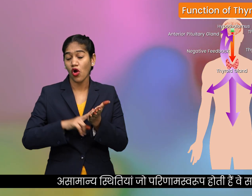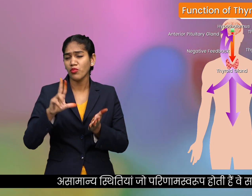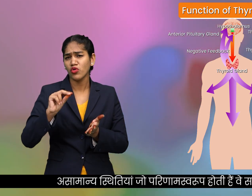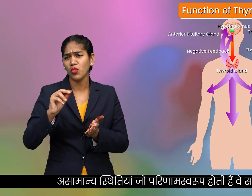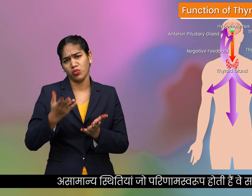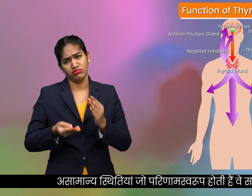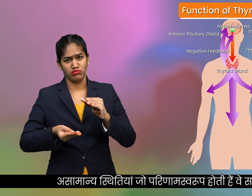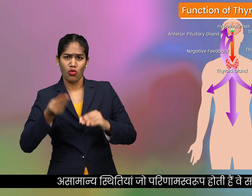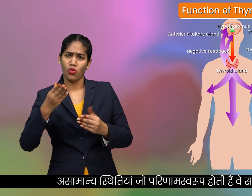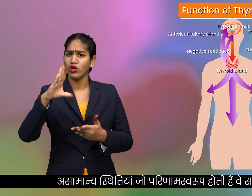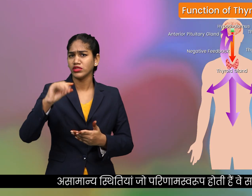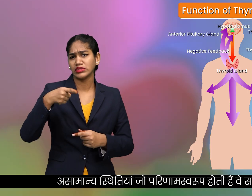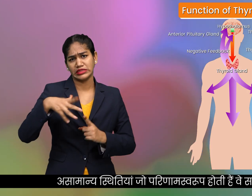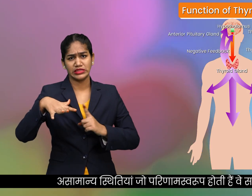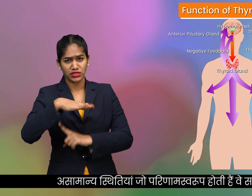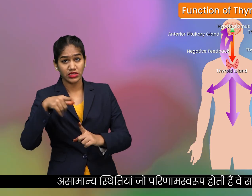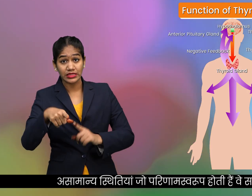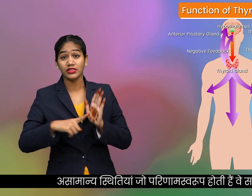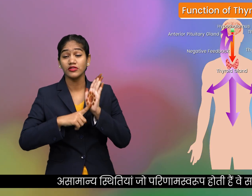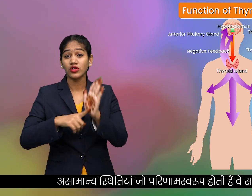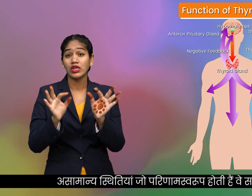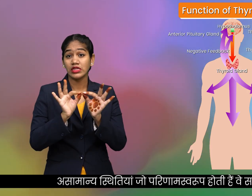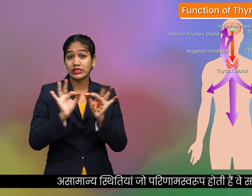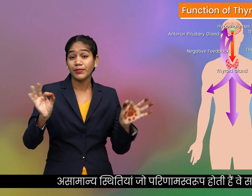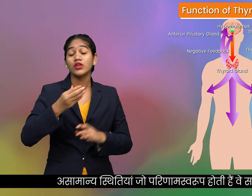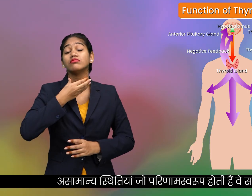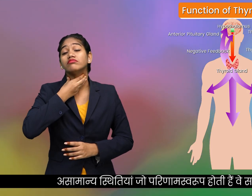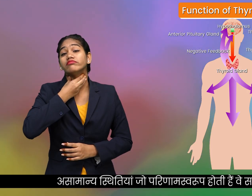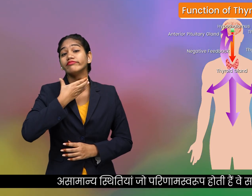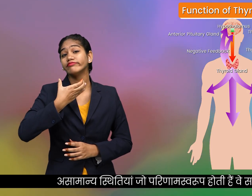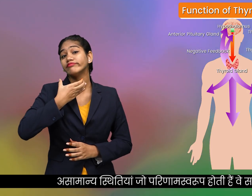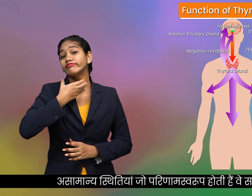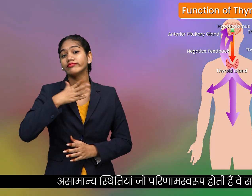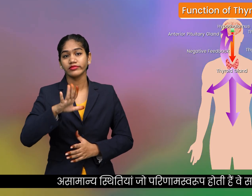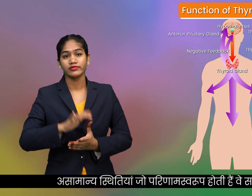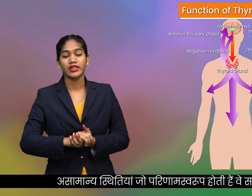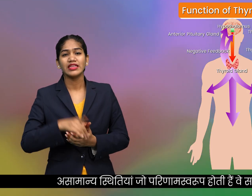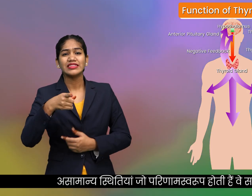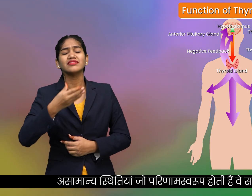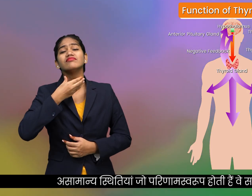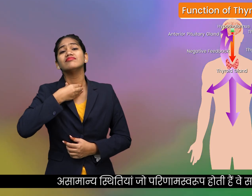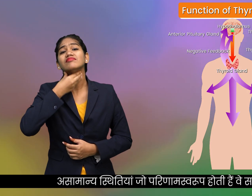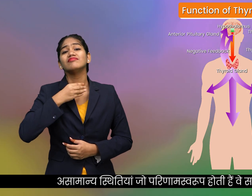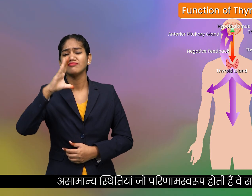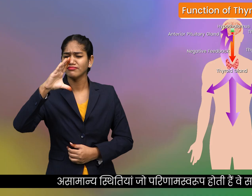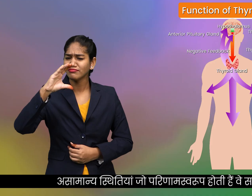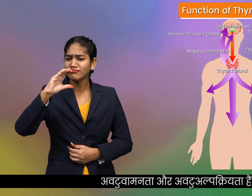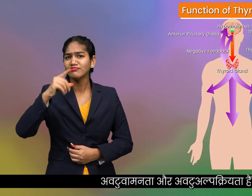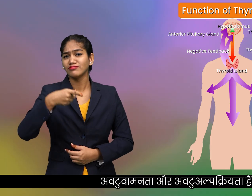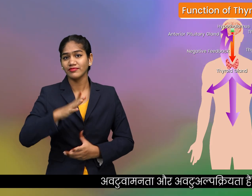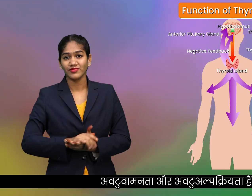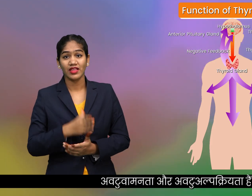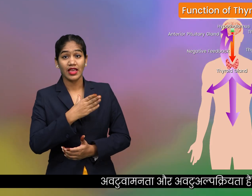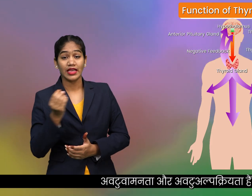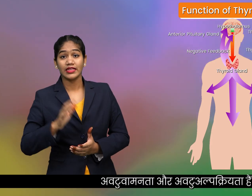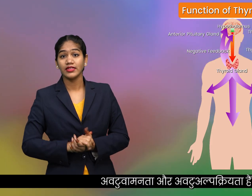असामान्य स्थितियां जो परिणाम स्वरूप होते हैं वे साधारण